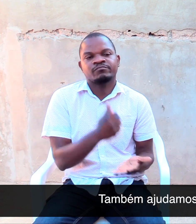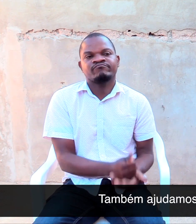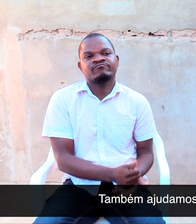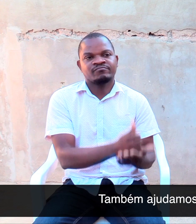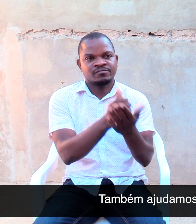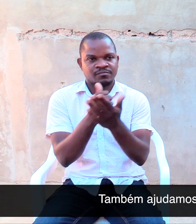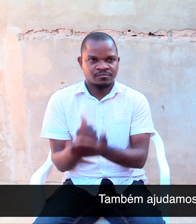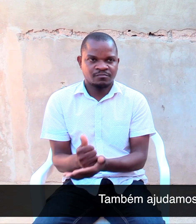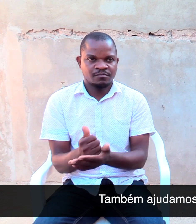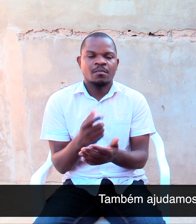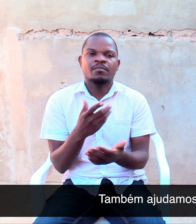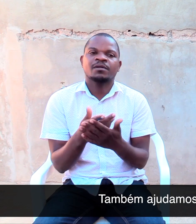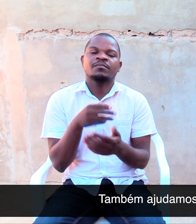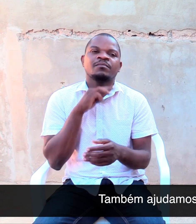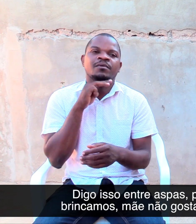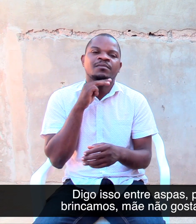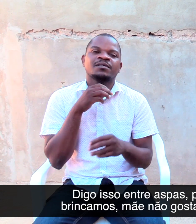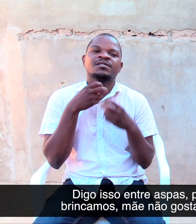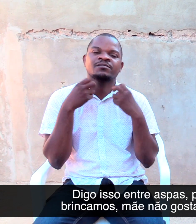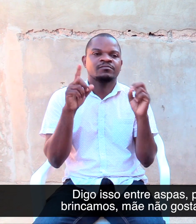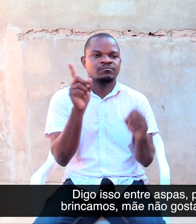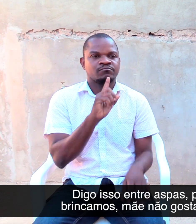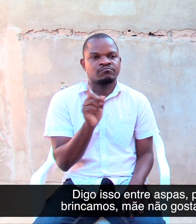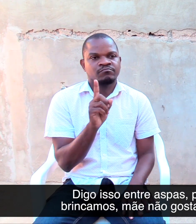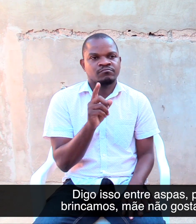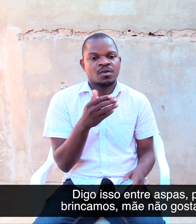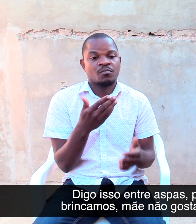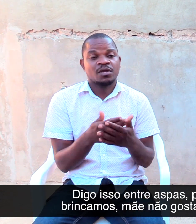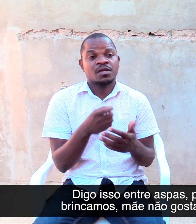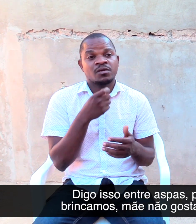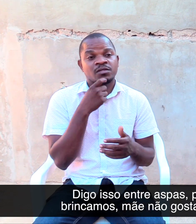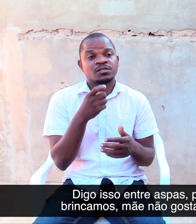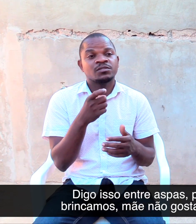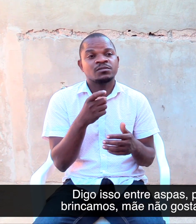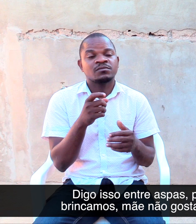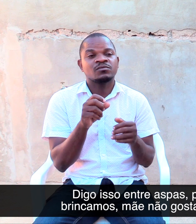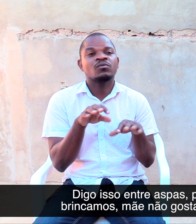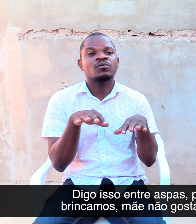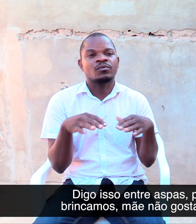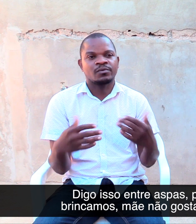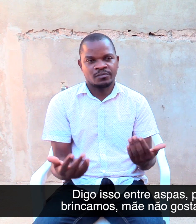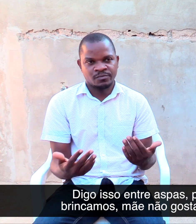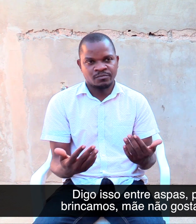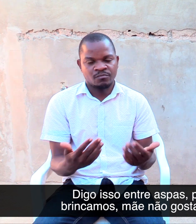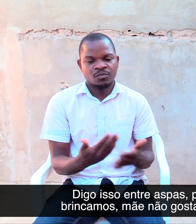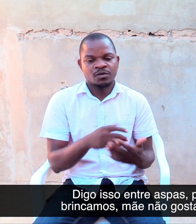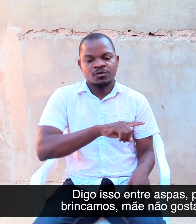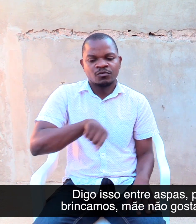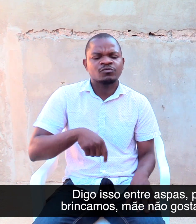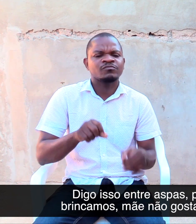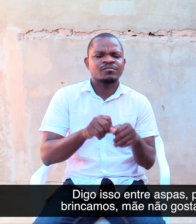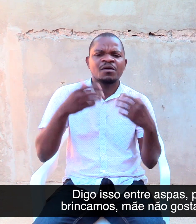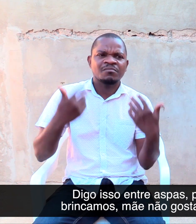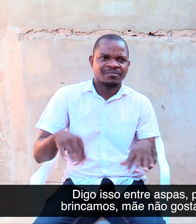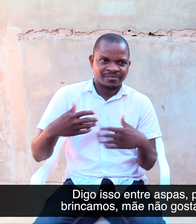ajudamos para ela não gritar. Eu digo isso entre aspas porque nós, às vezes, quando nós